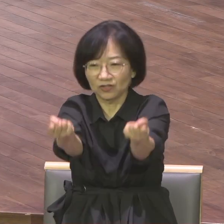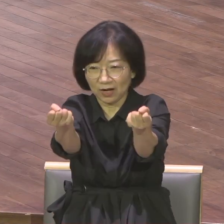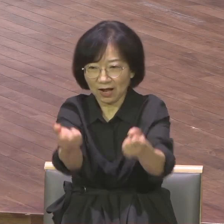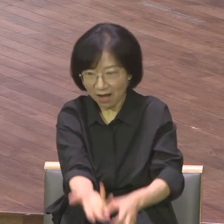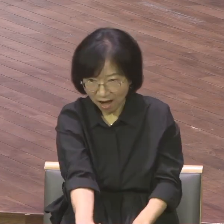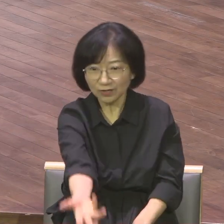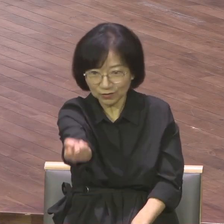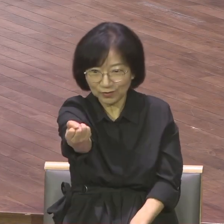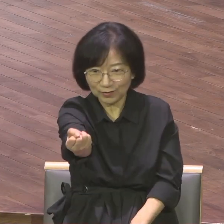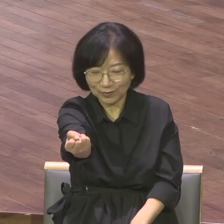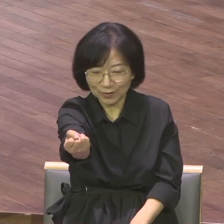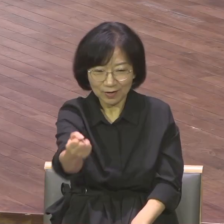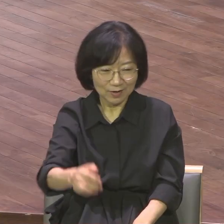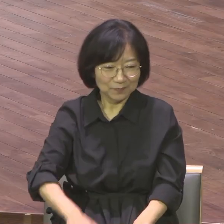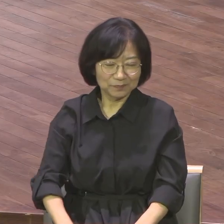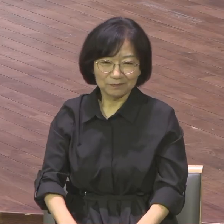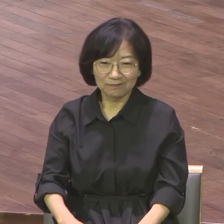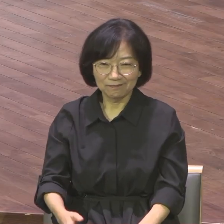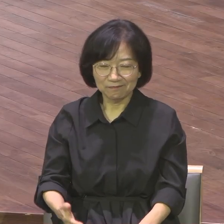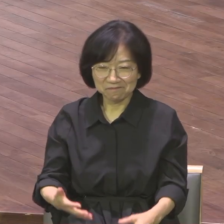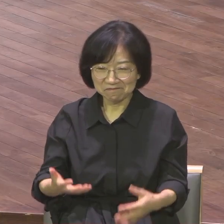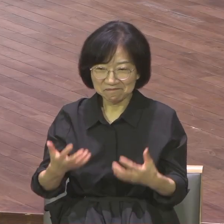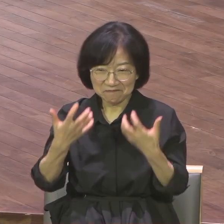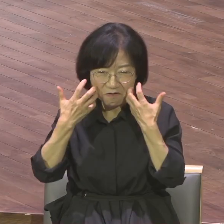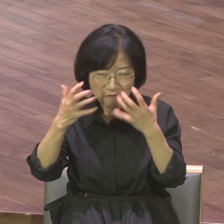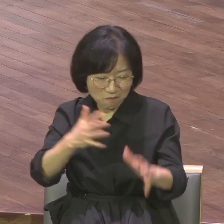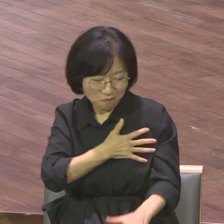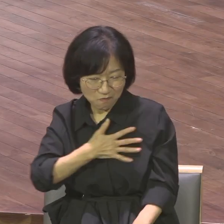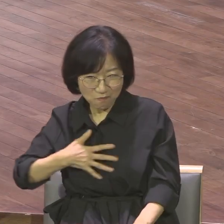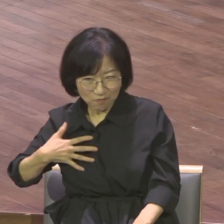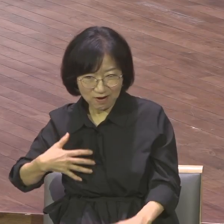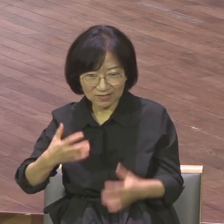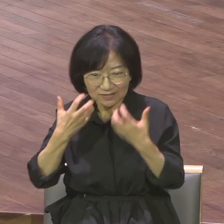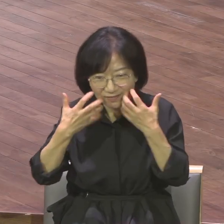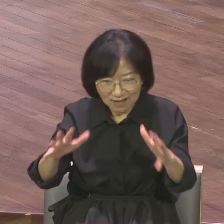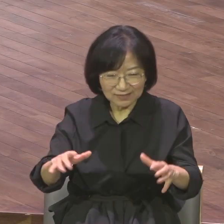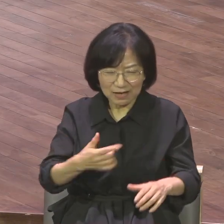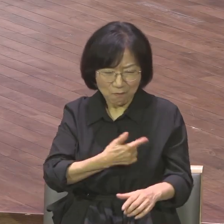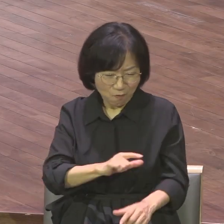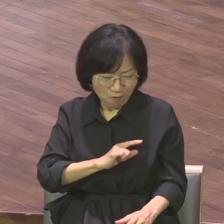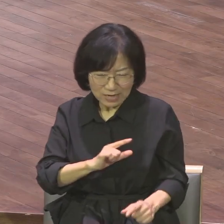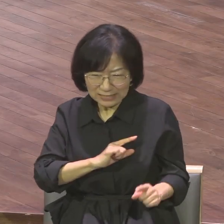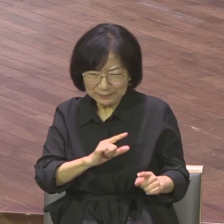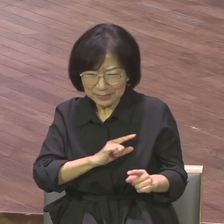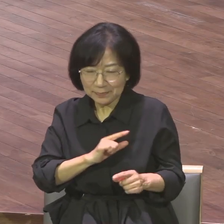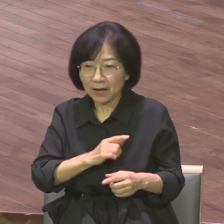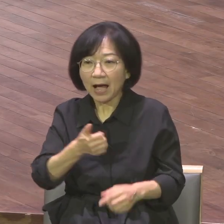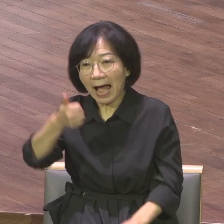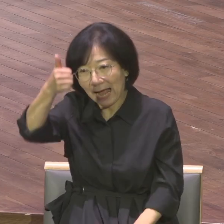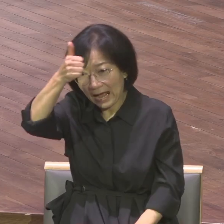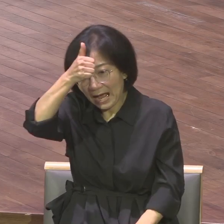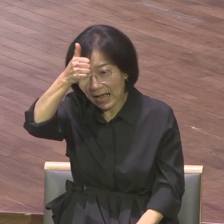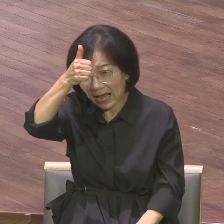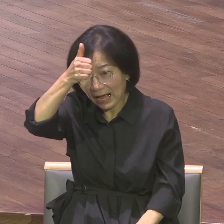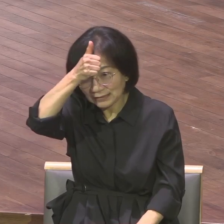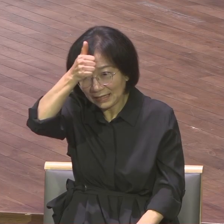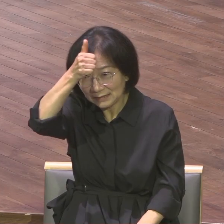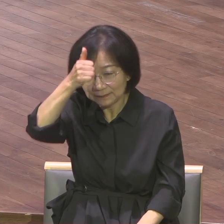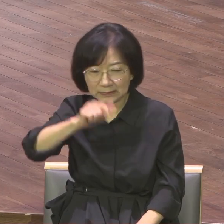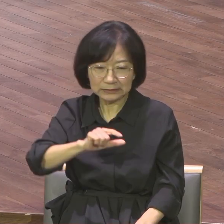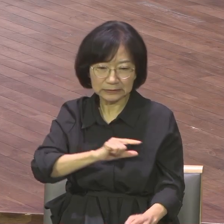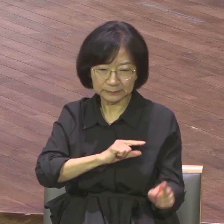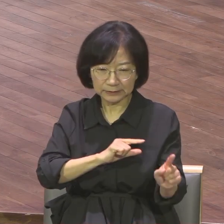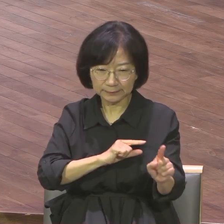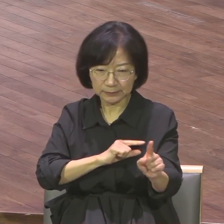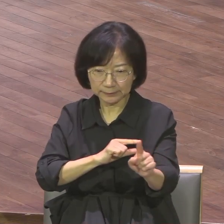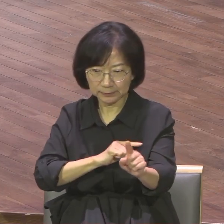그래서 지금 현재는 뭐 호랑이다 사자 다 이거 아담이 지은 이름이잖아요. 하나님이 짐승들을 아담에게 앞으로 가게 해서